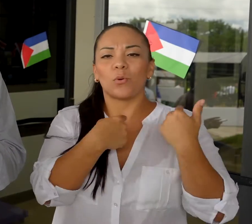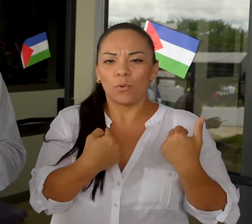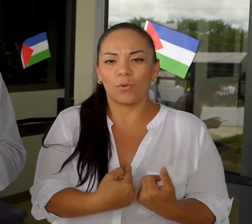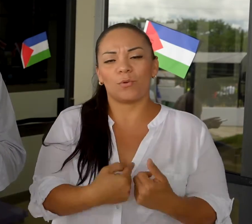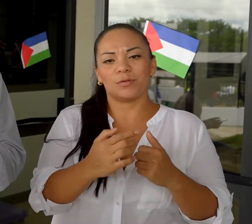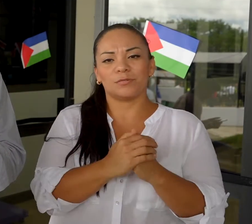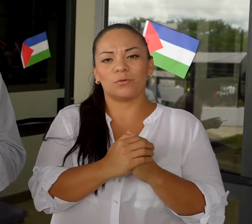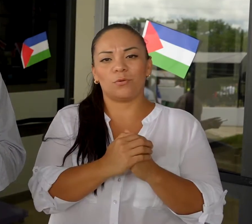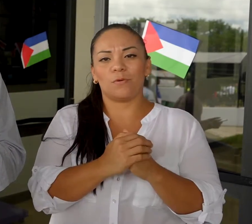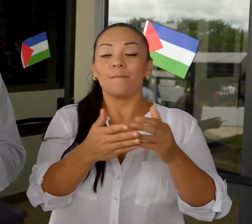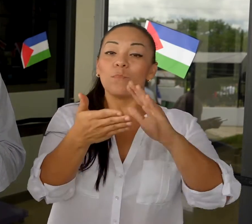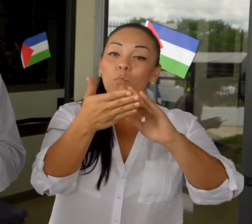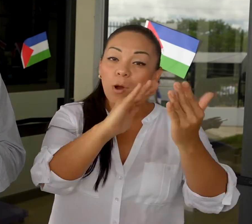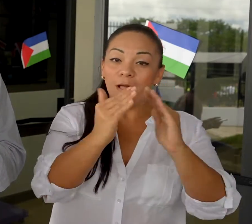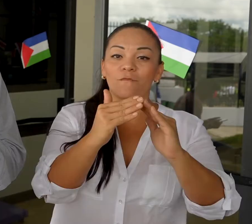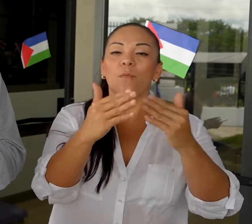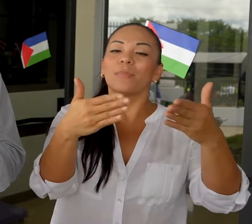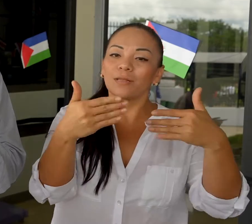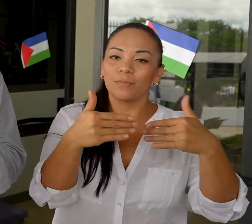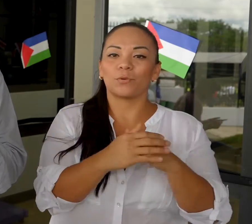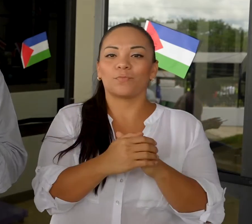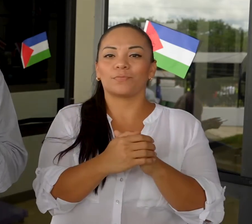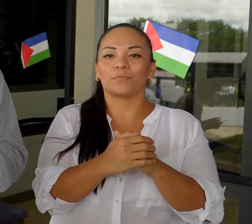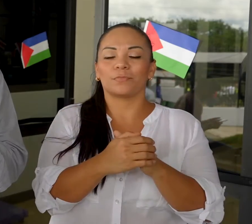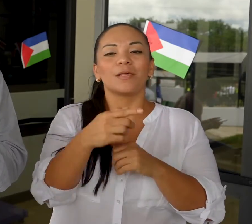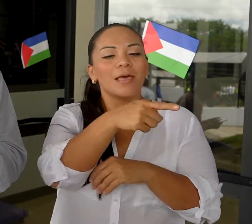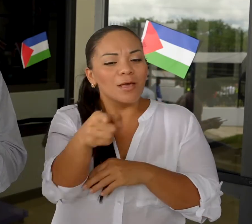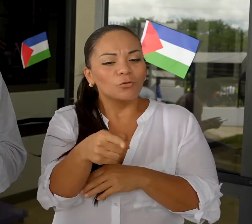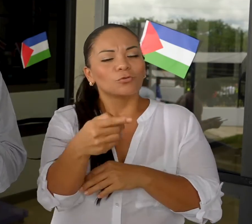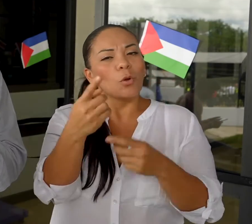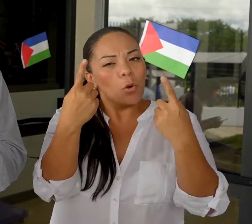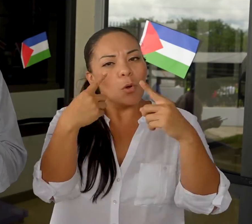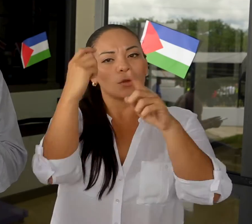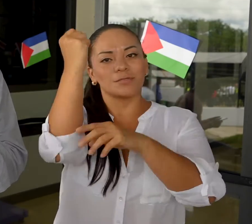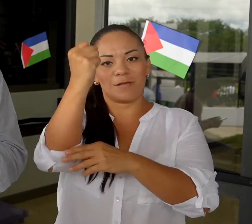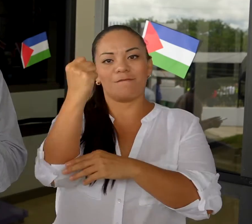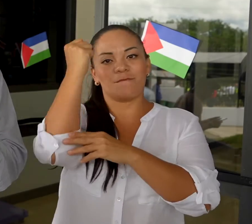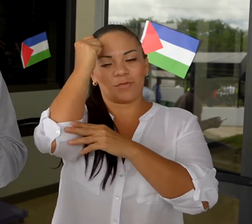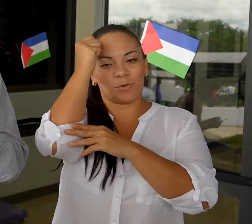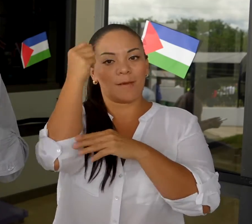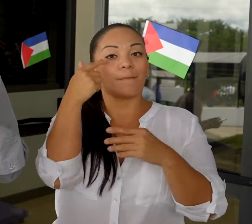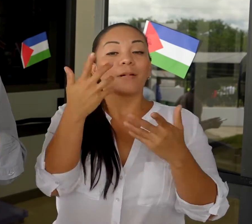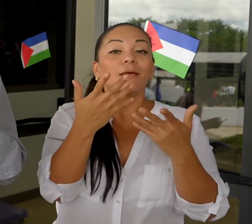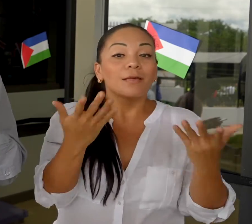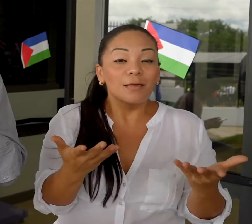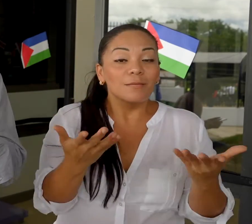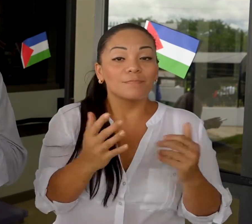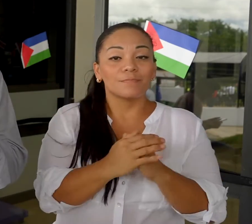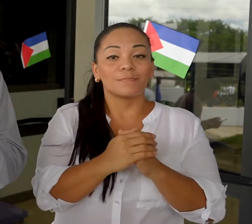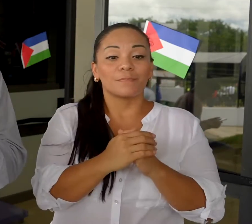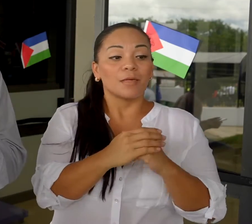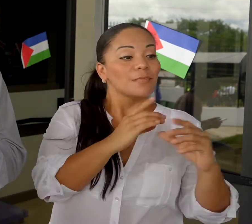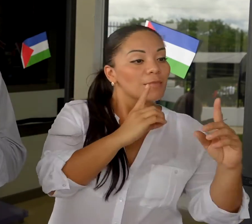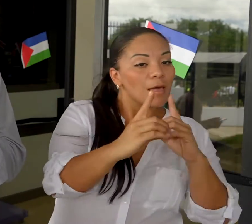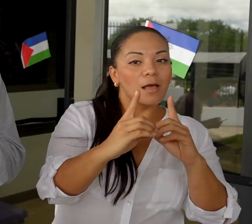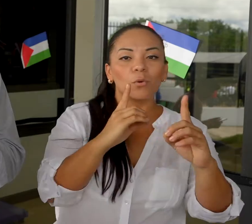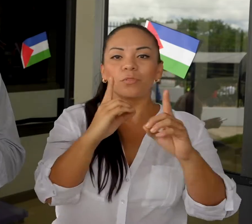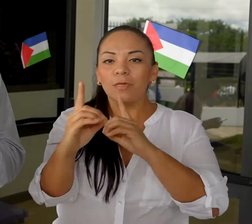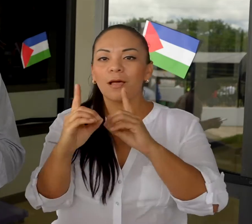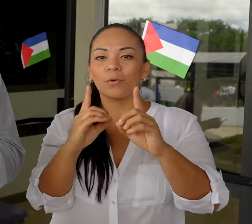el pueblo panameño tenga sabiduría para que por medio del diálogo